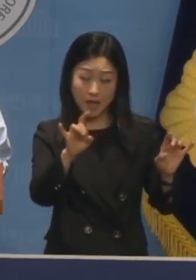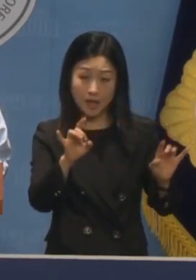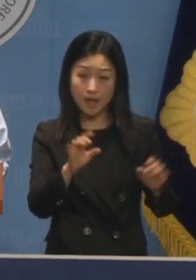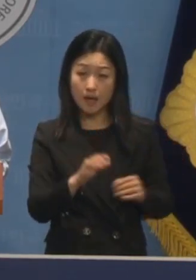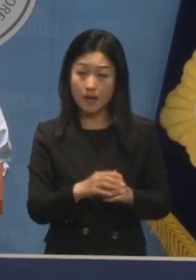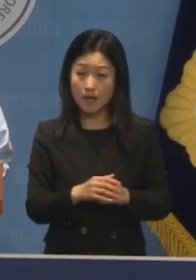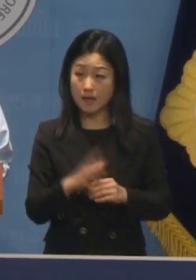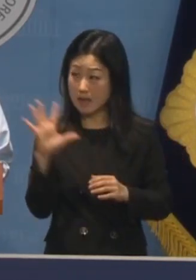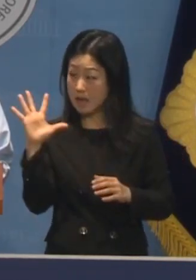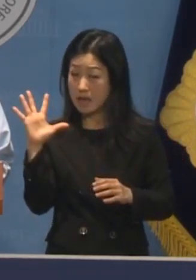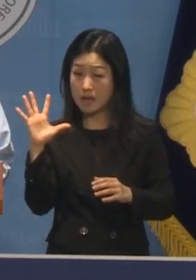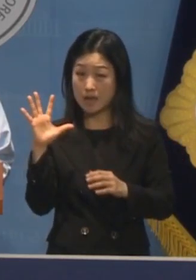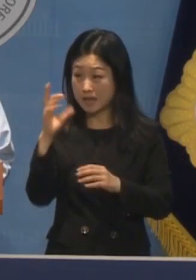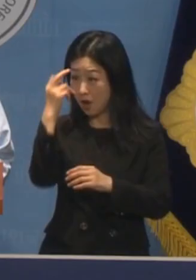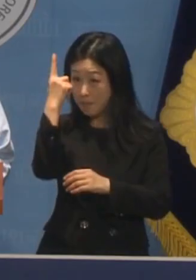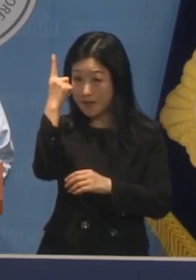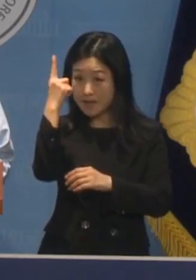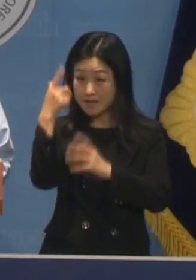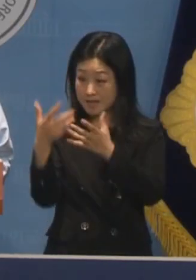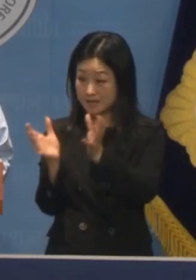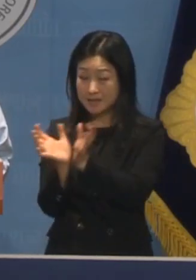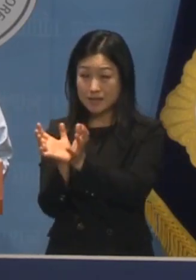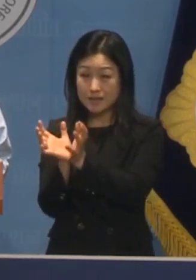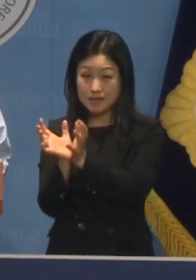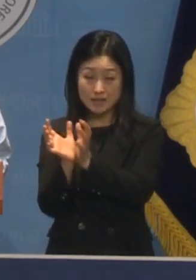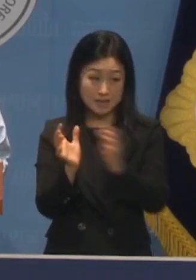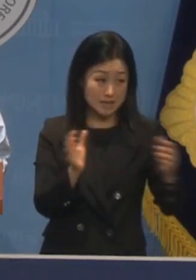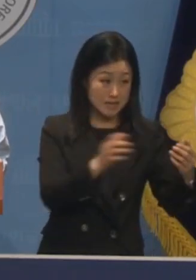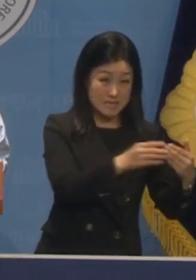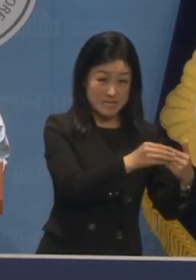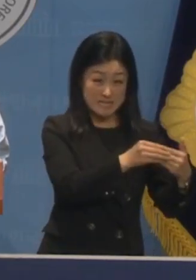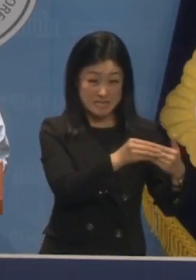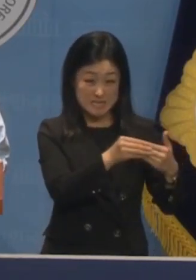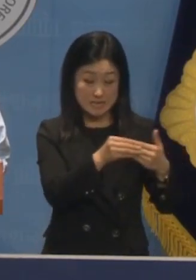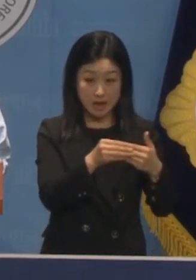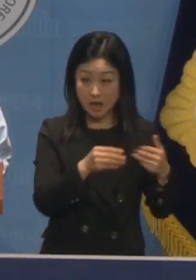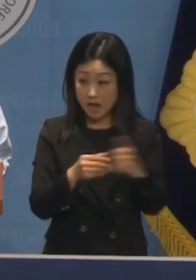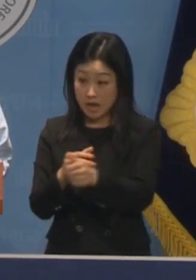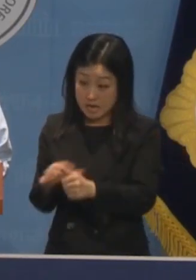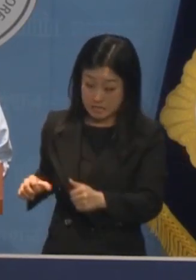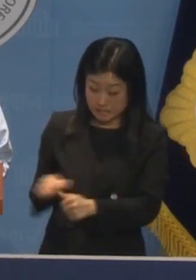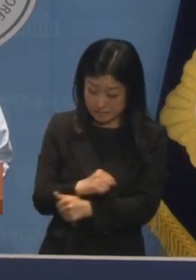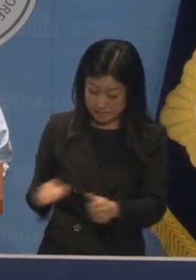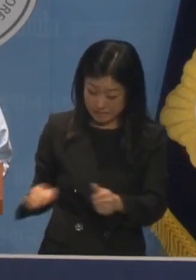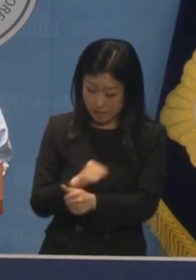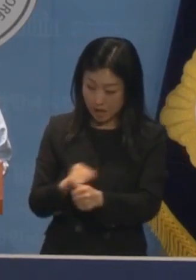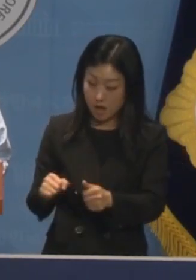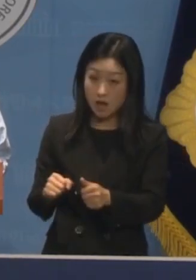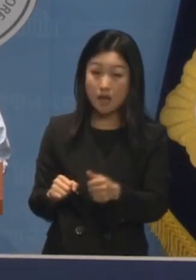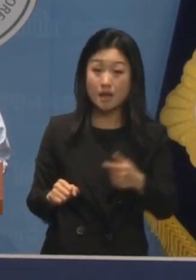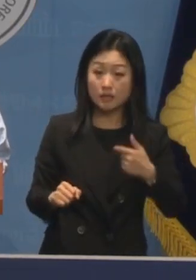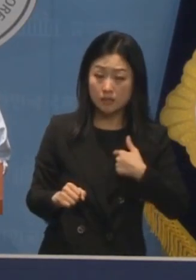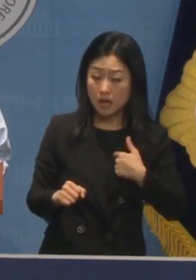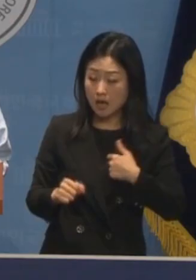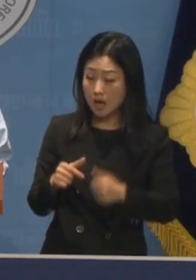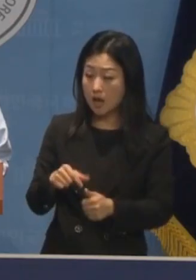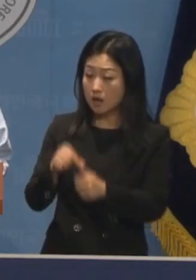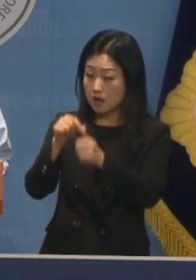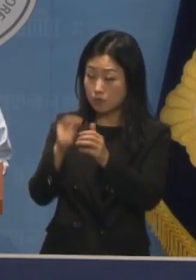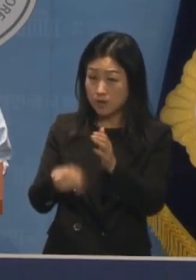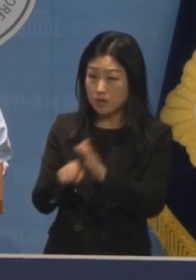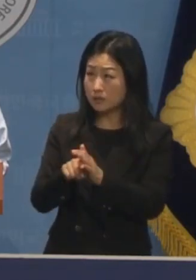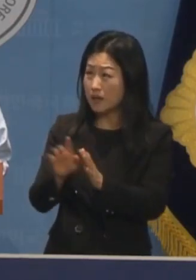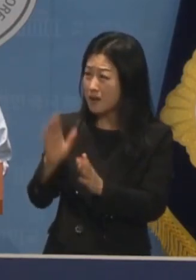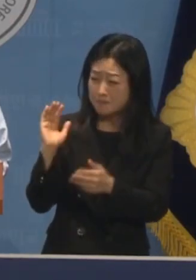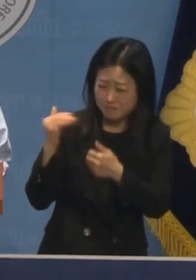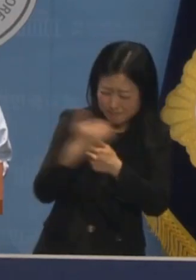수십 명이 되는 그 경비대가 끌고 가서 폭행하는 모습을 보고 조합원을 살리기 위해서 저지를 하는